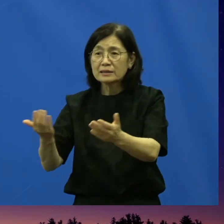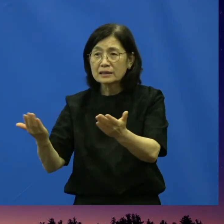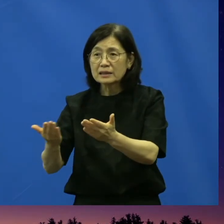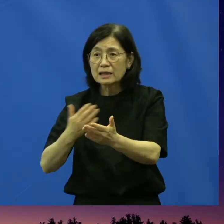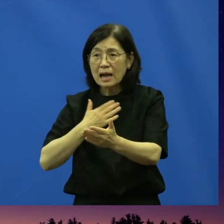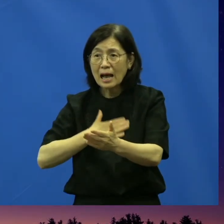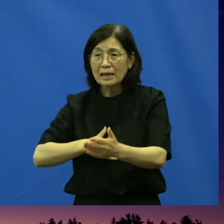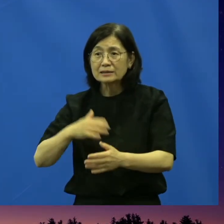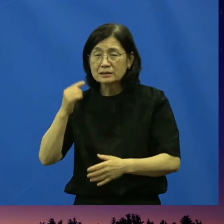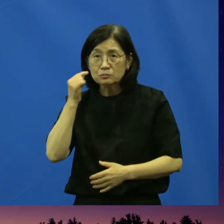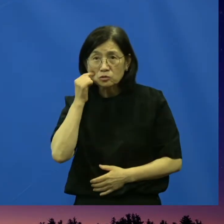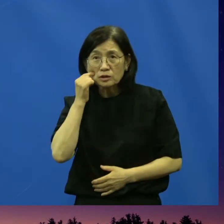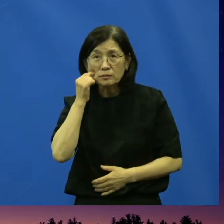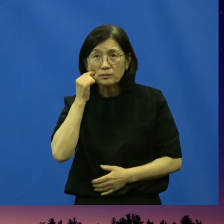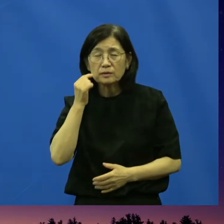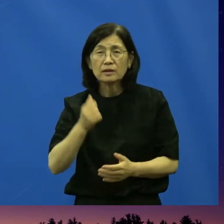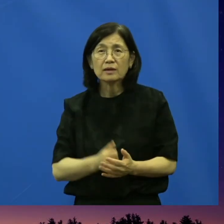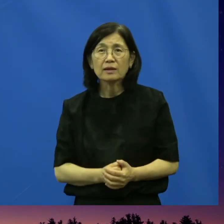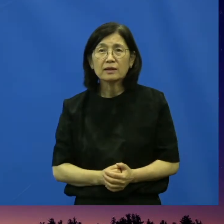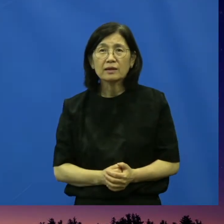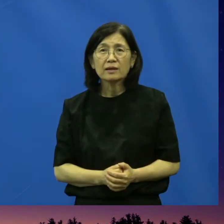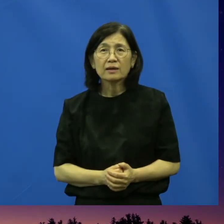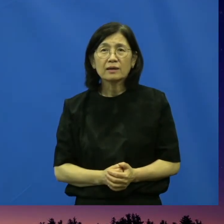안 떴네.